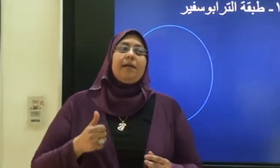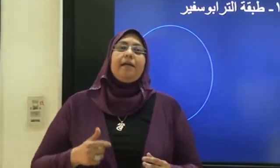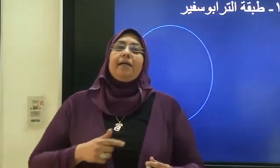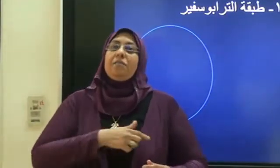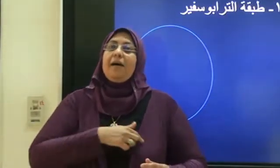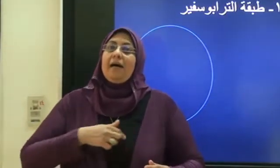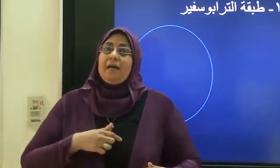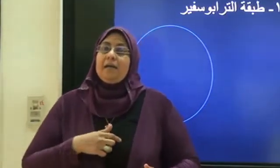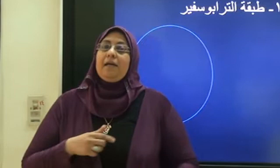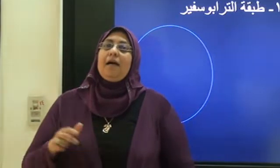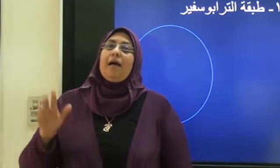اسمها